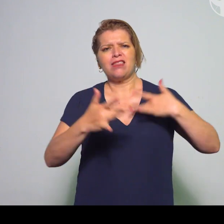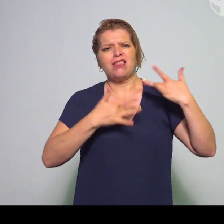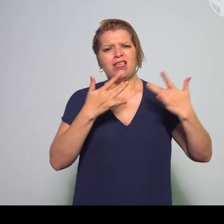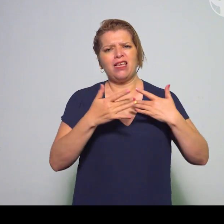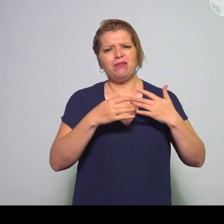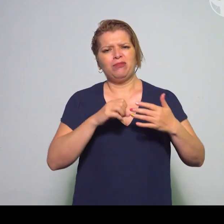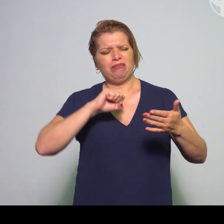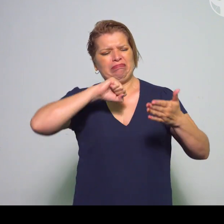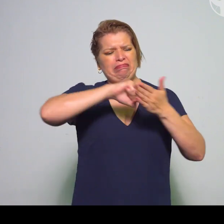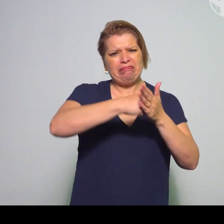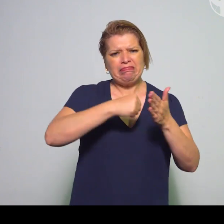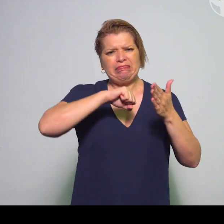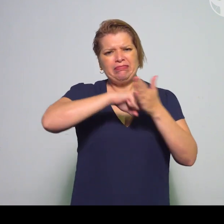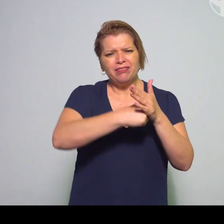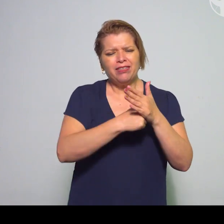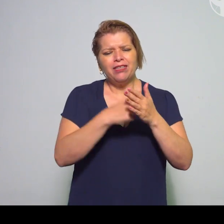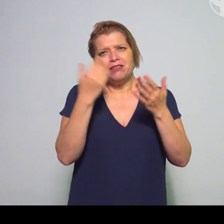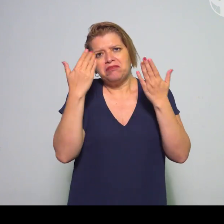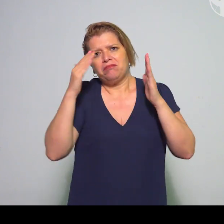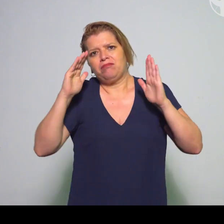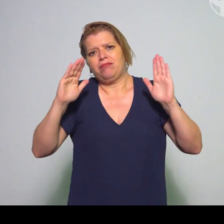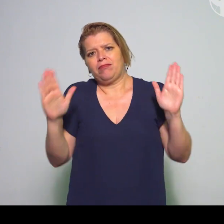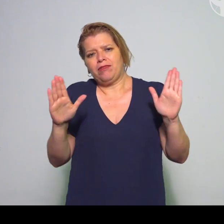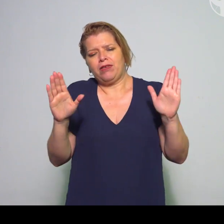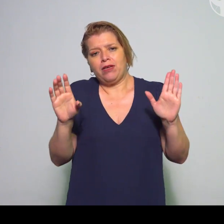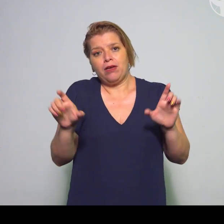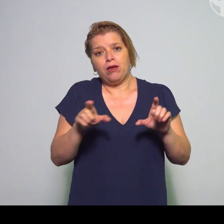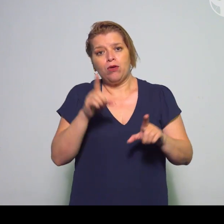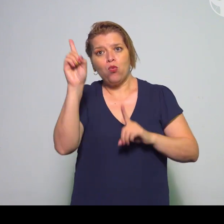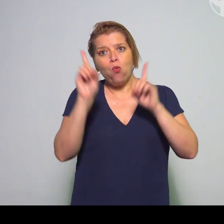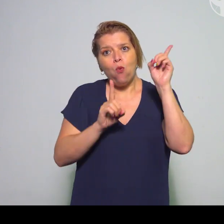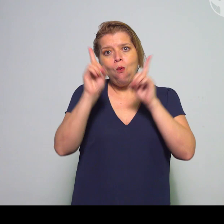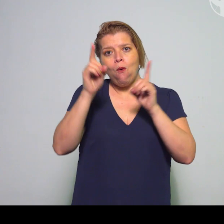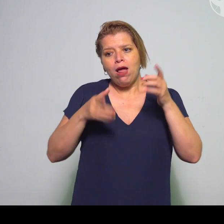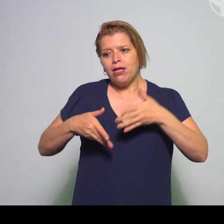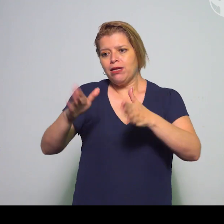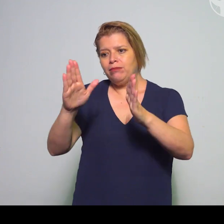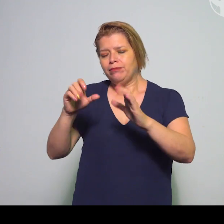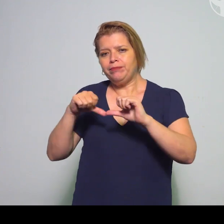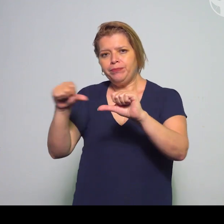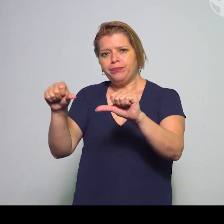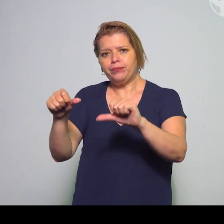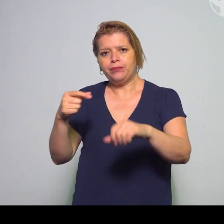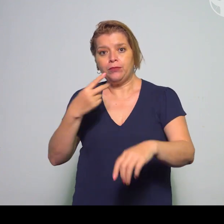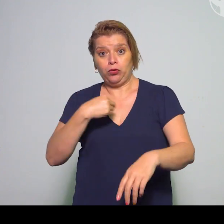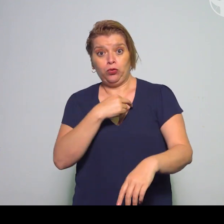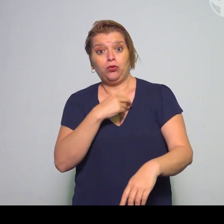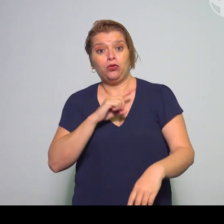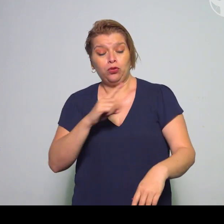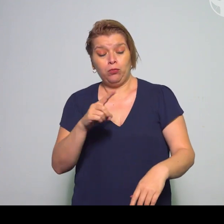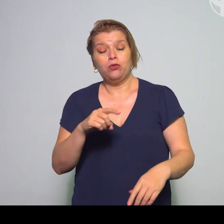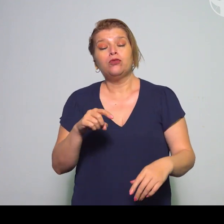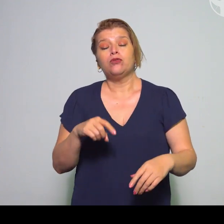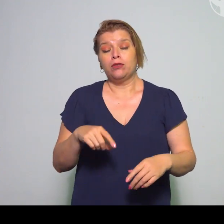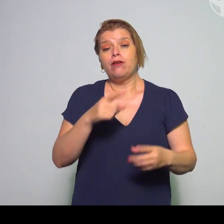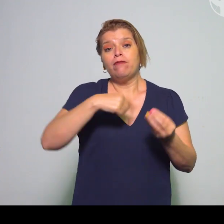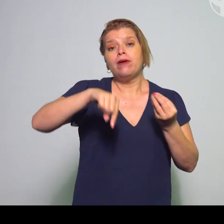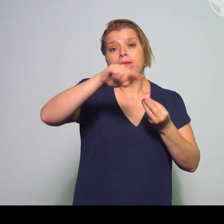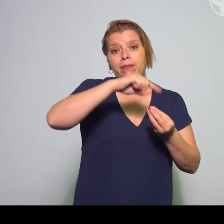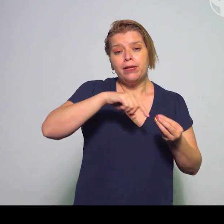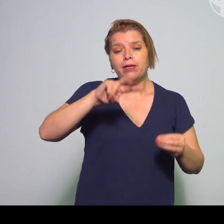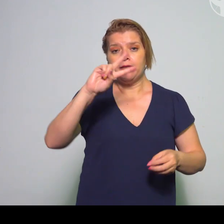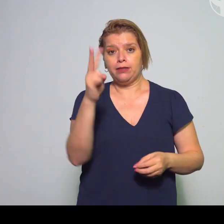sentíamos agobiados y bajo presión, sin saber qué rumbo tomar. Somos una familia reconstruida de un